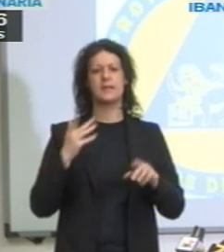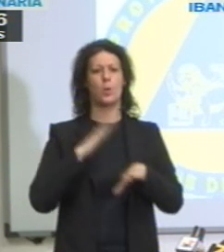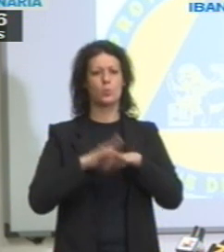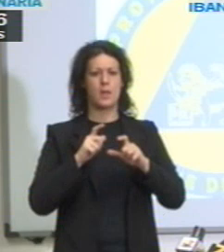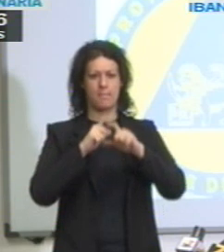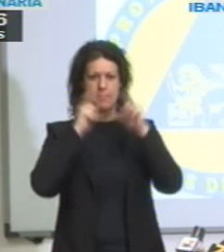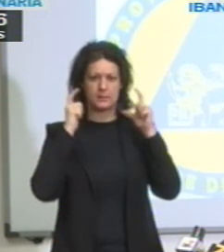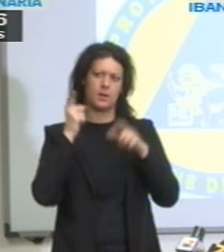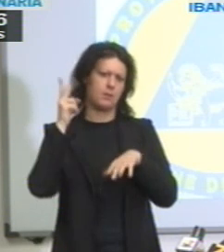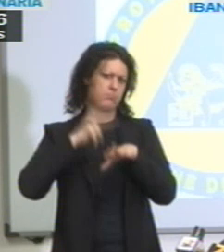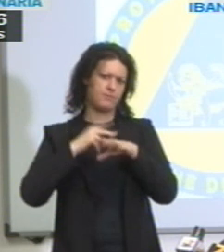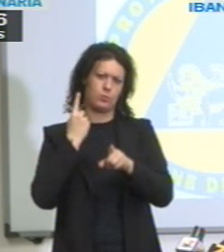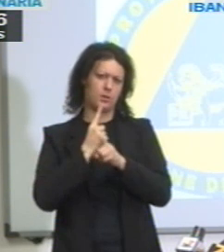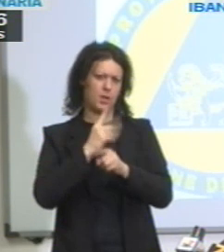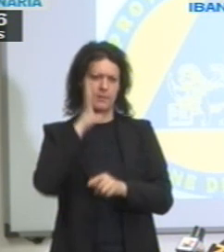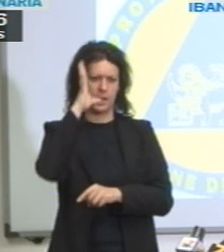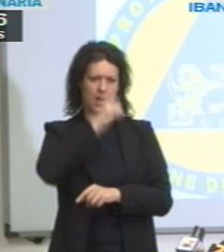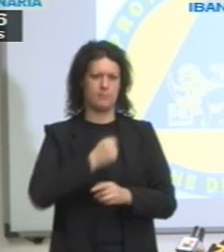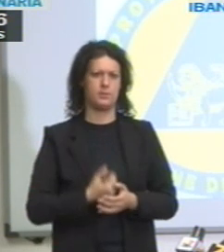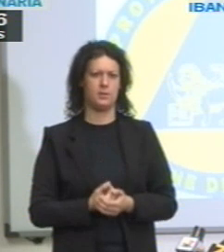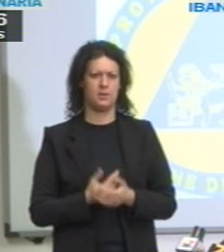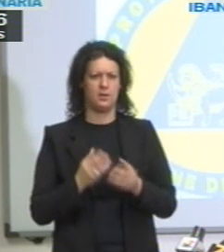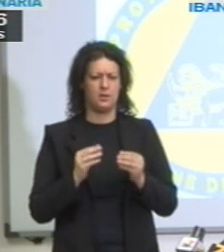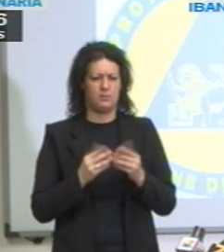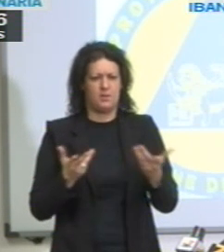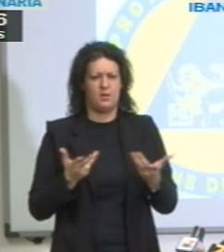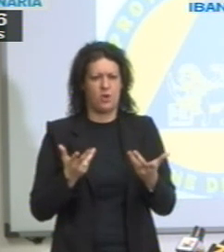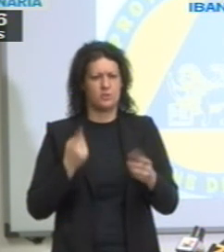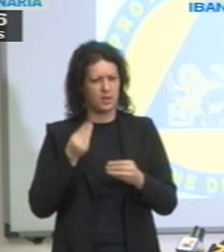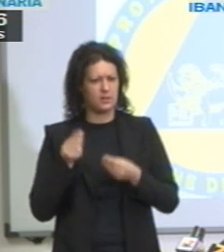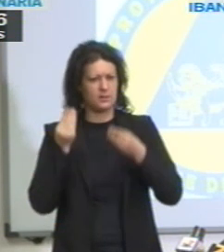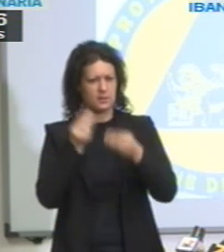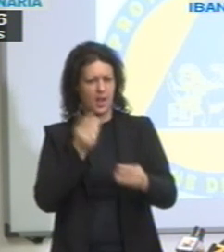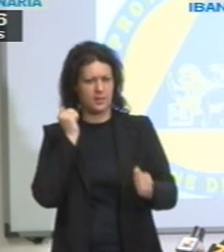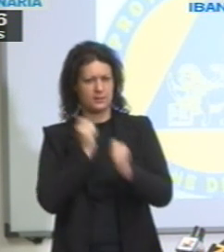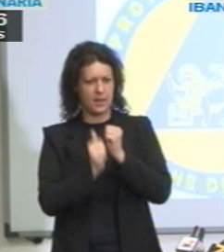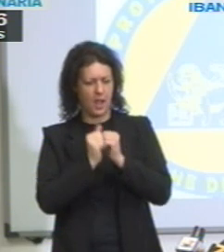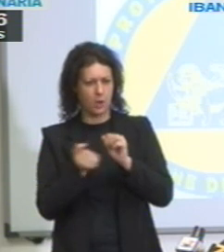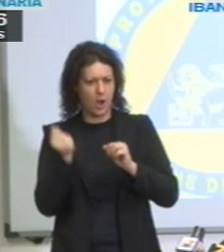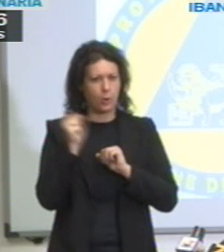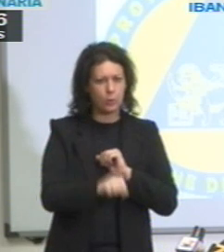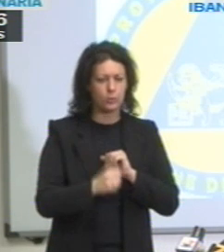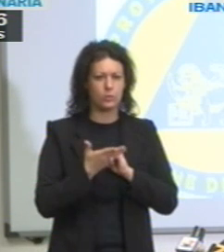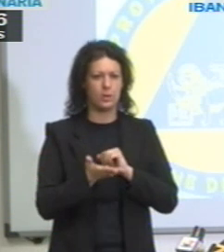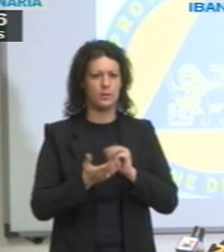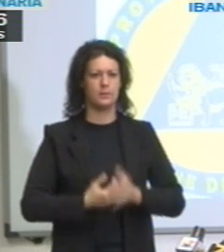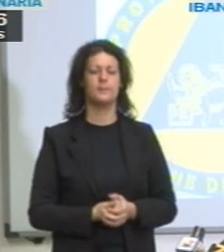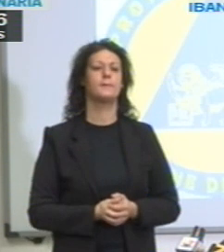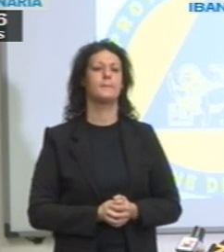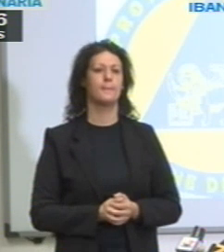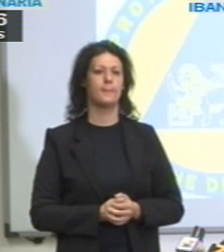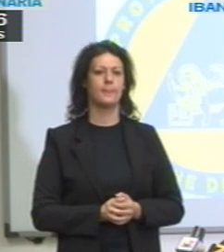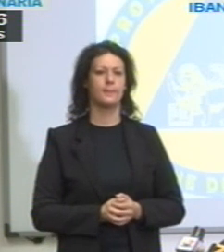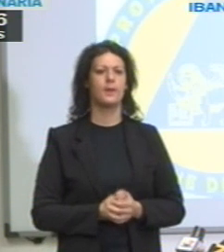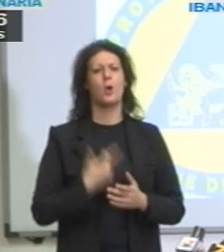capire, non è che possiamo pretendere che dai una smartellata su un dito uno e questo non deve dire neanche ai, perché è difficile. Vabbè che ci